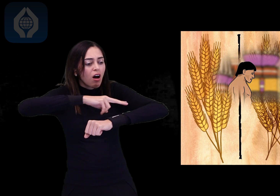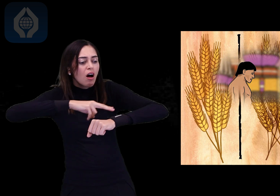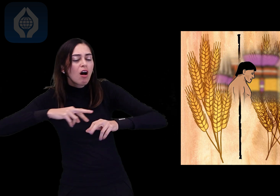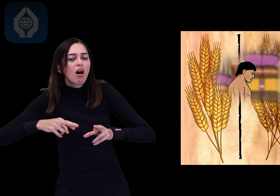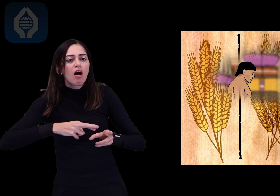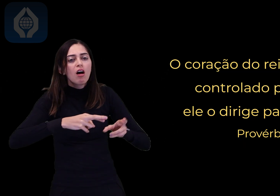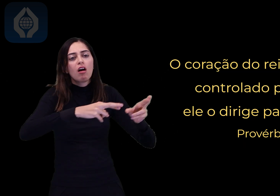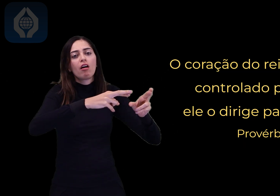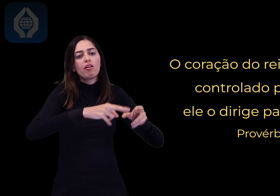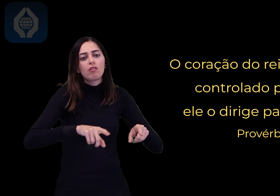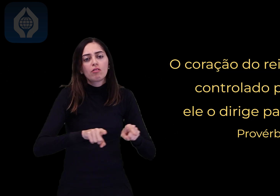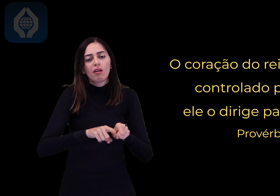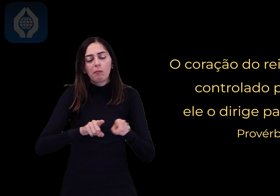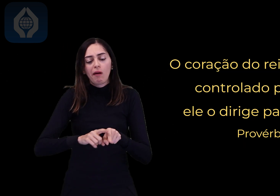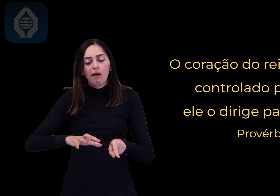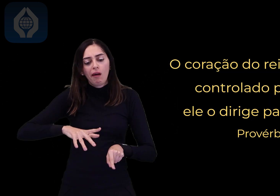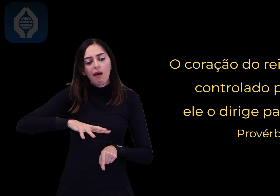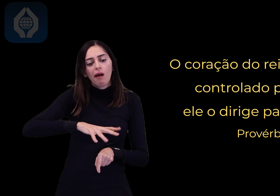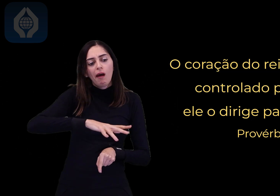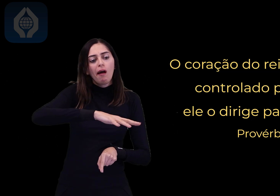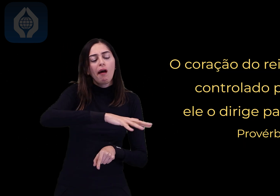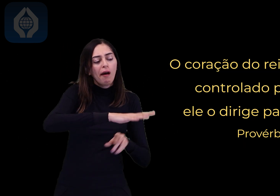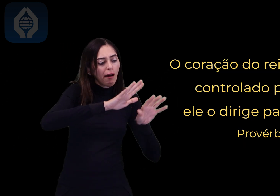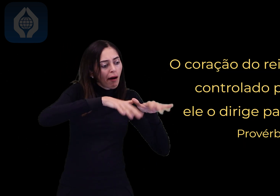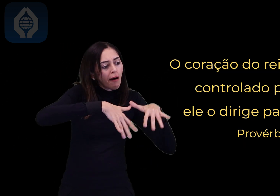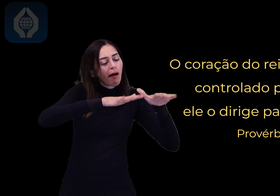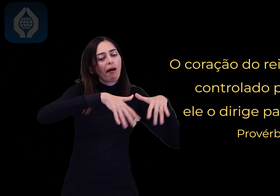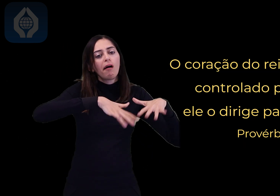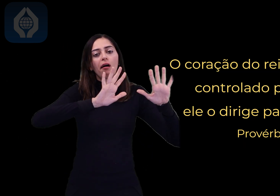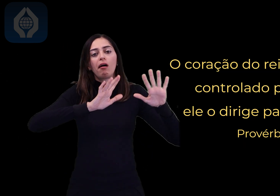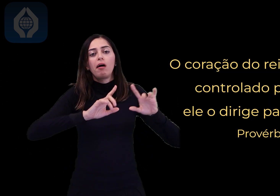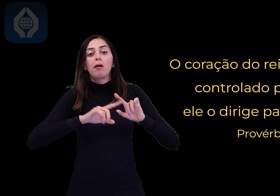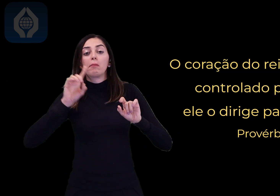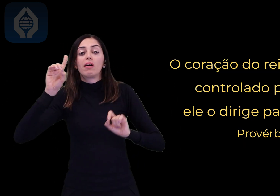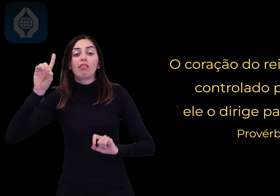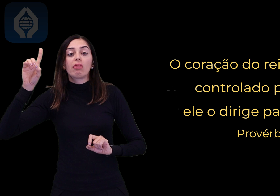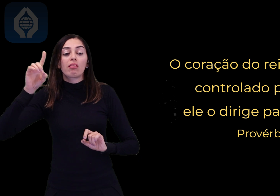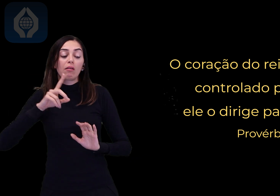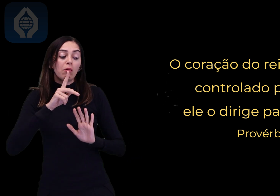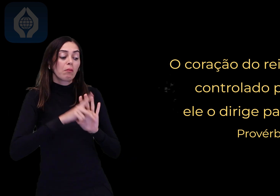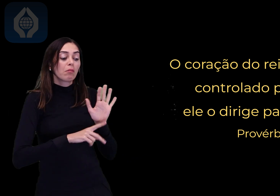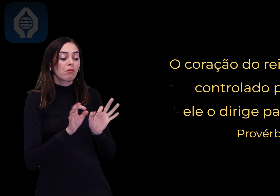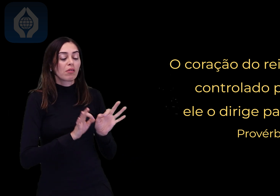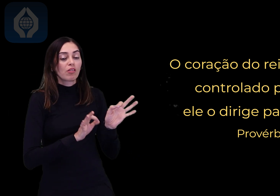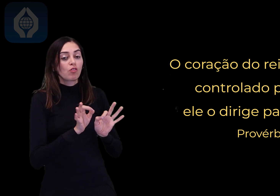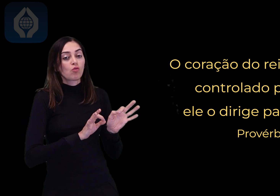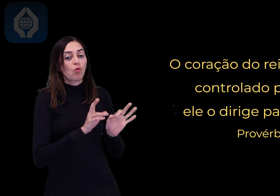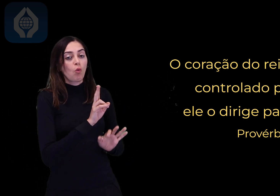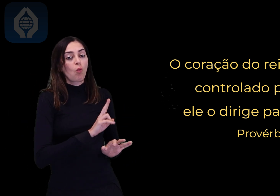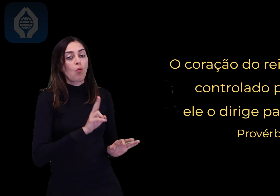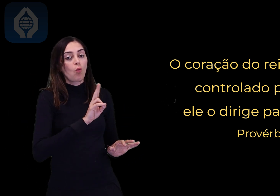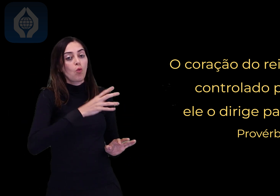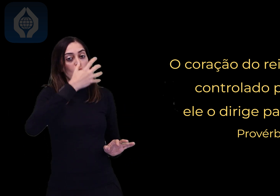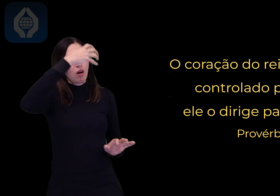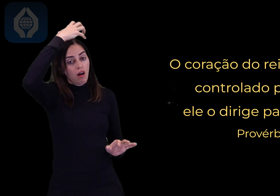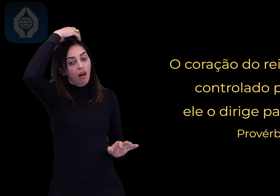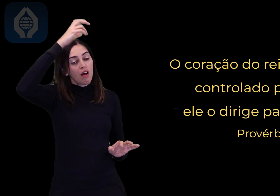rio Nilo. Apesar disto, Deus planejou usar esse rei e seu país para cumprir seus propósitos.